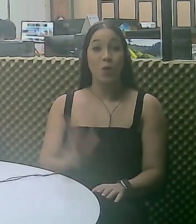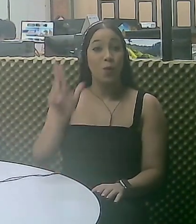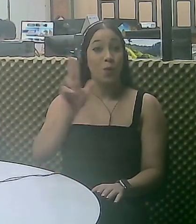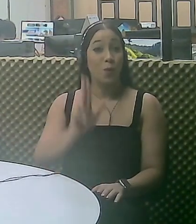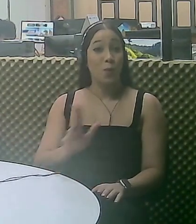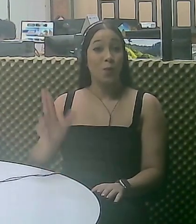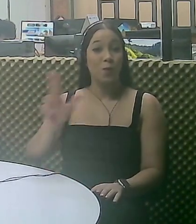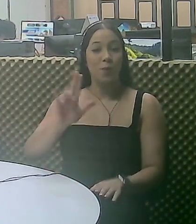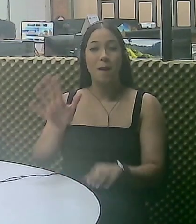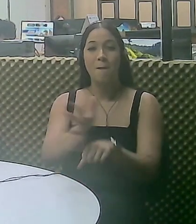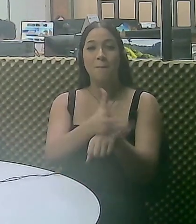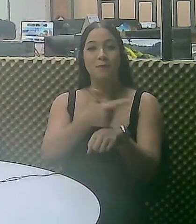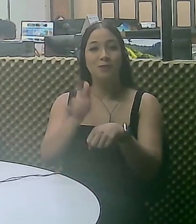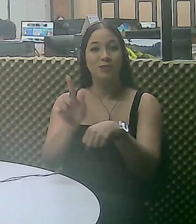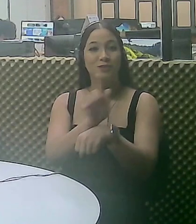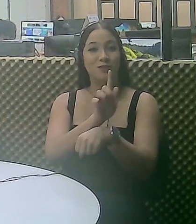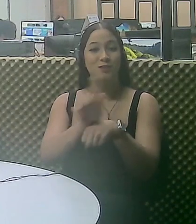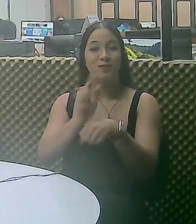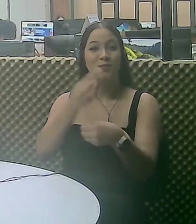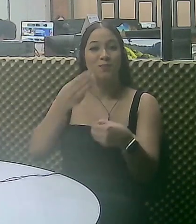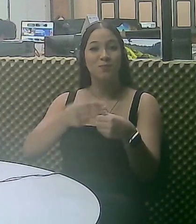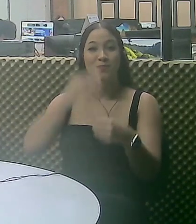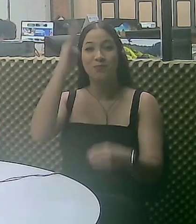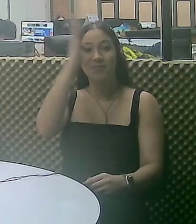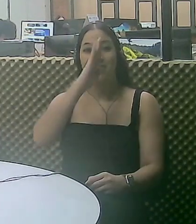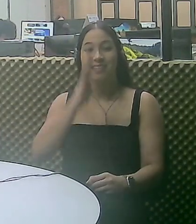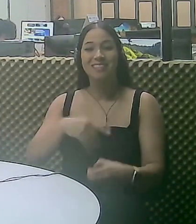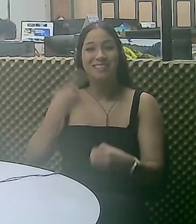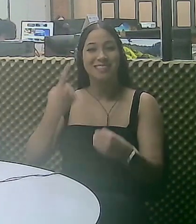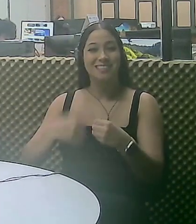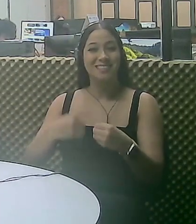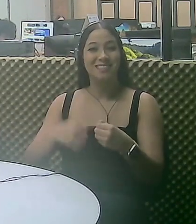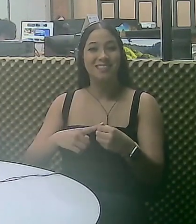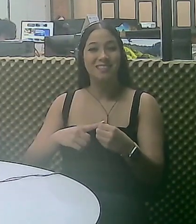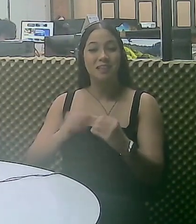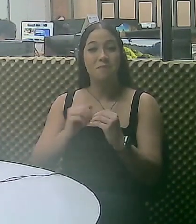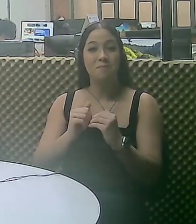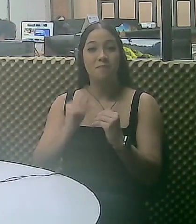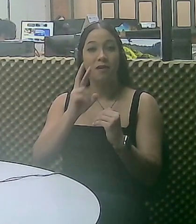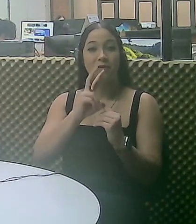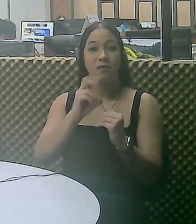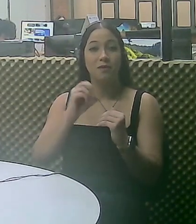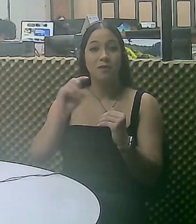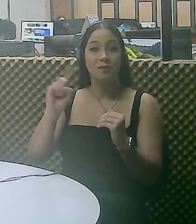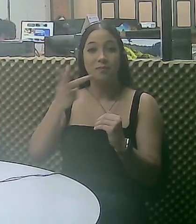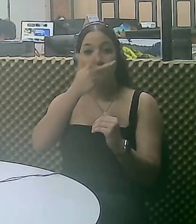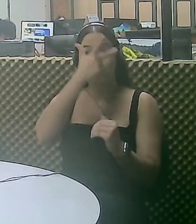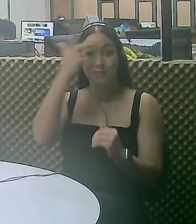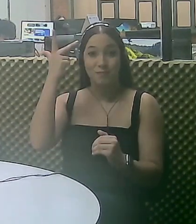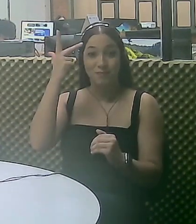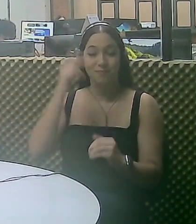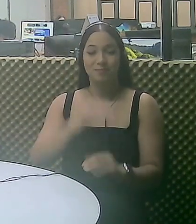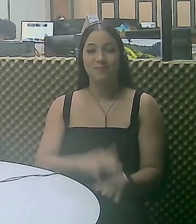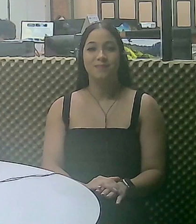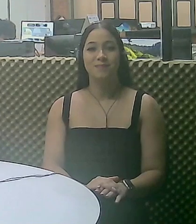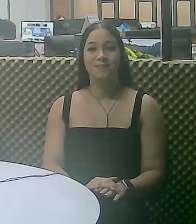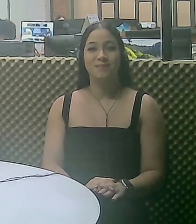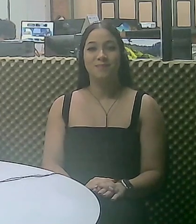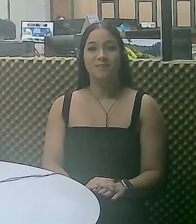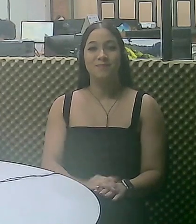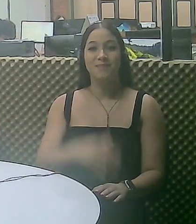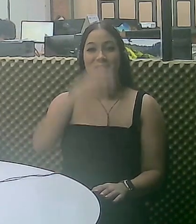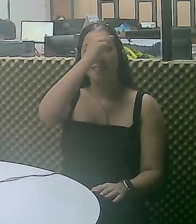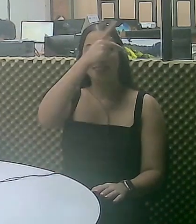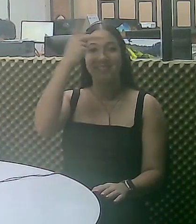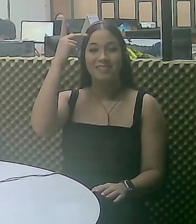Uberlândia tem a melhor gestão municipal do Brasil entre as cidades com ou mais de 500 mil habitantes.